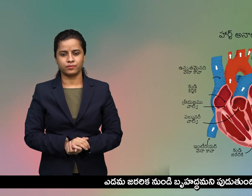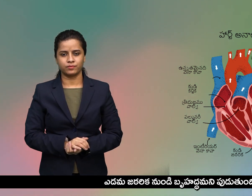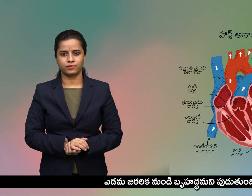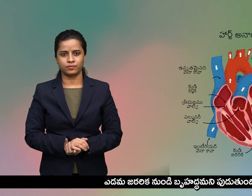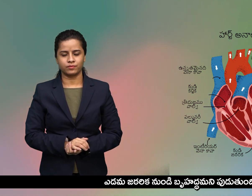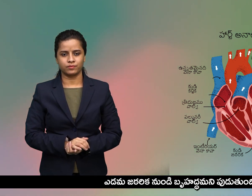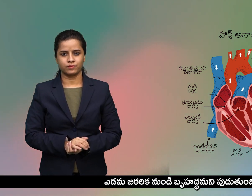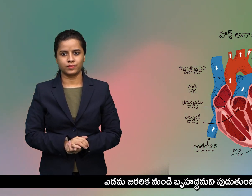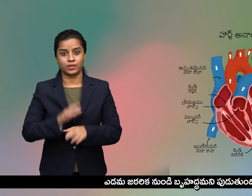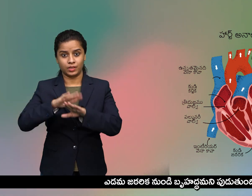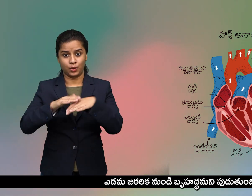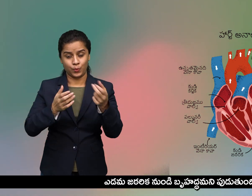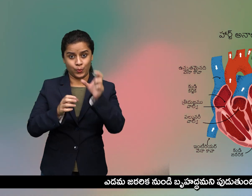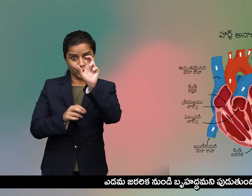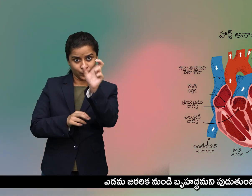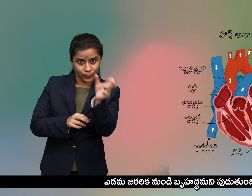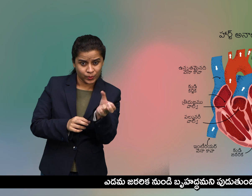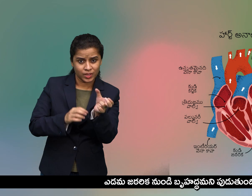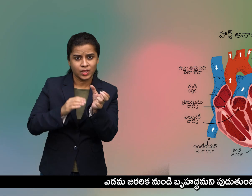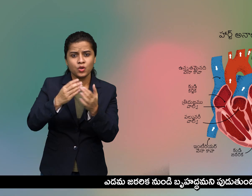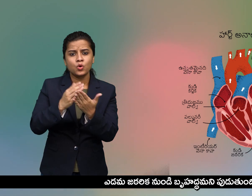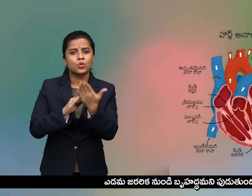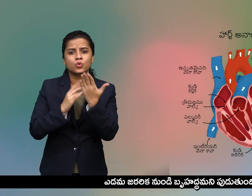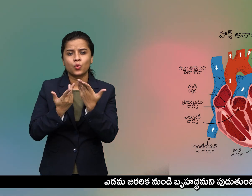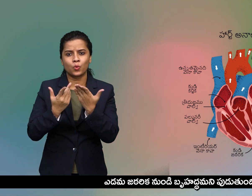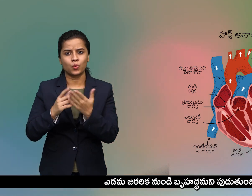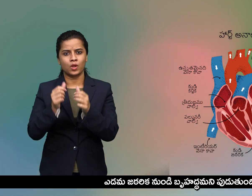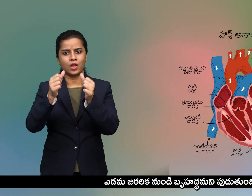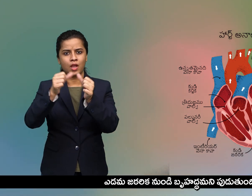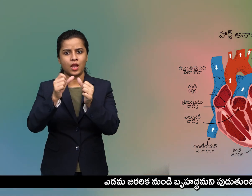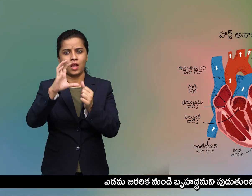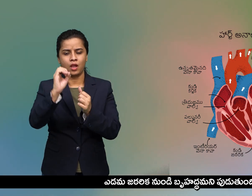ఎడమ జఠరిక నుండి బృహద్దమని పుడుతుంది.